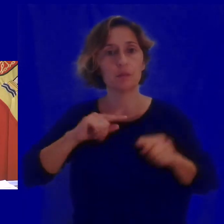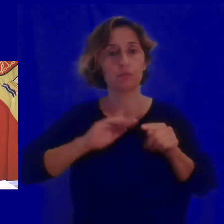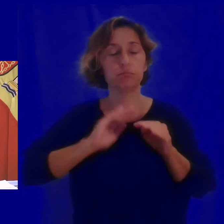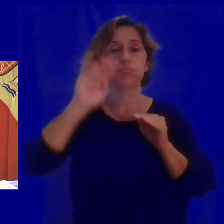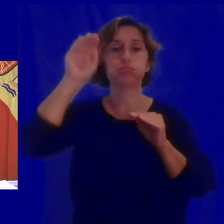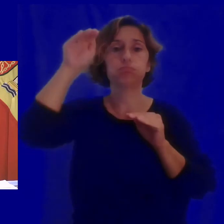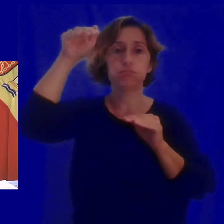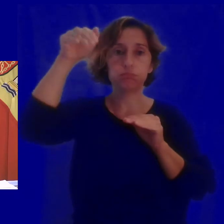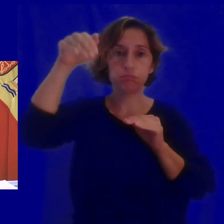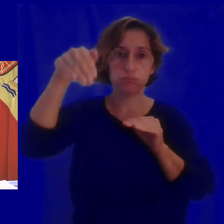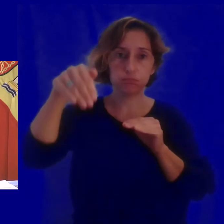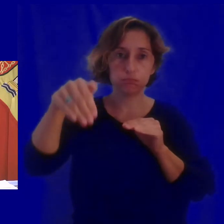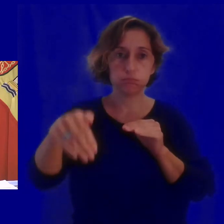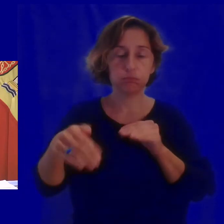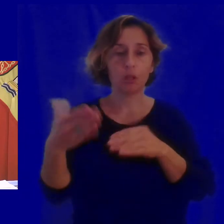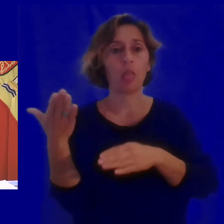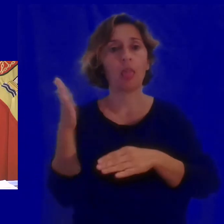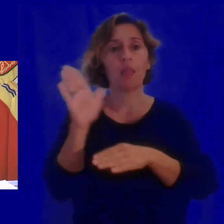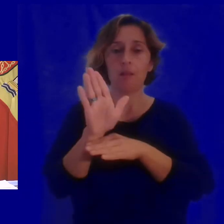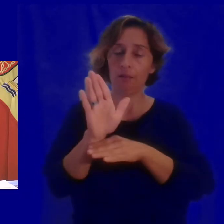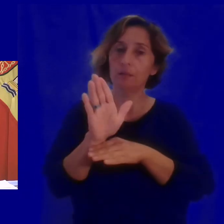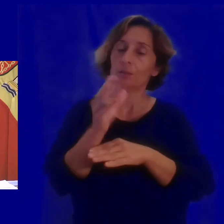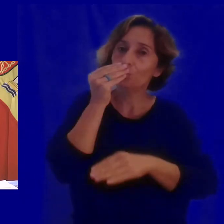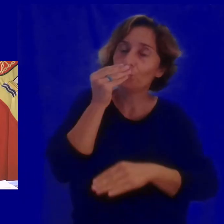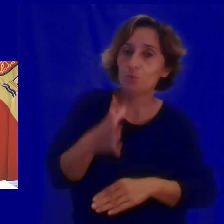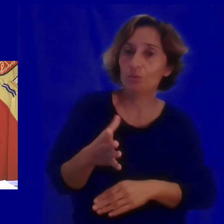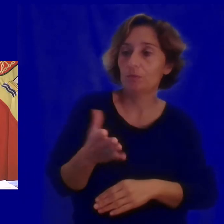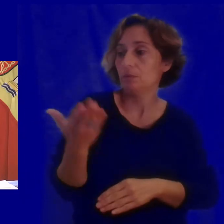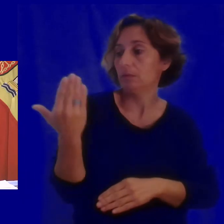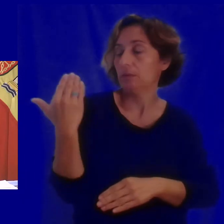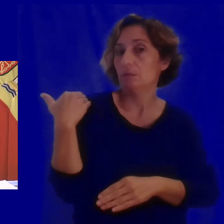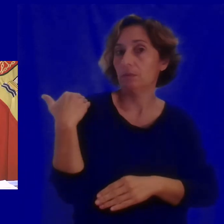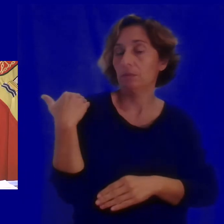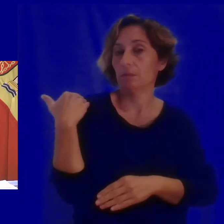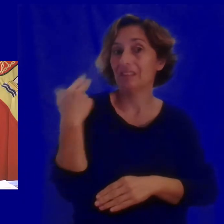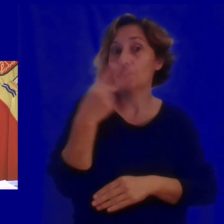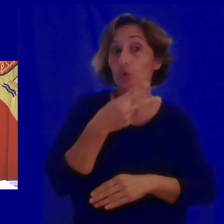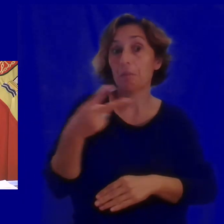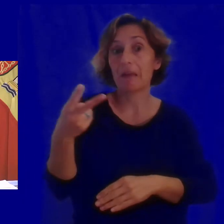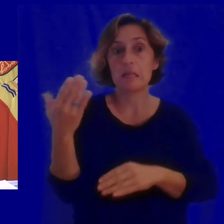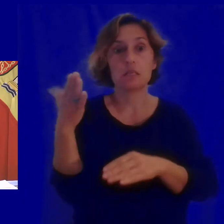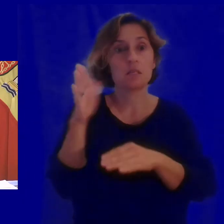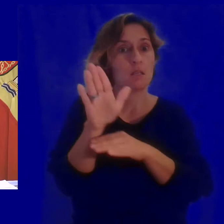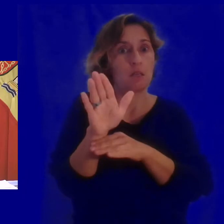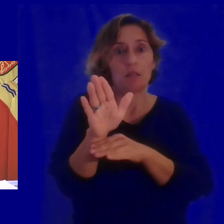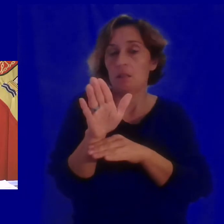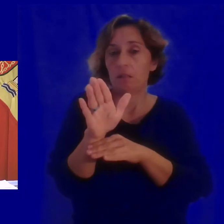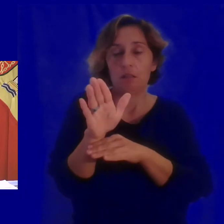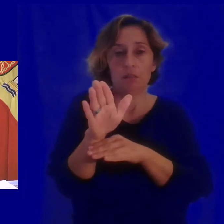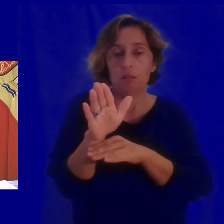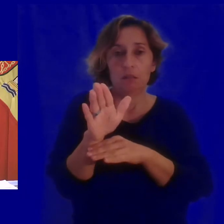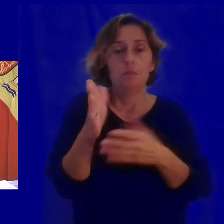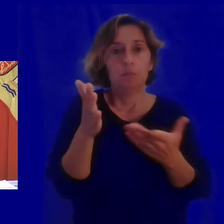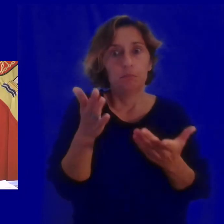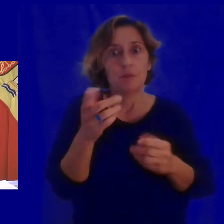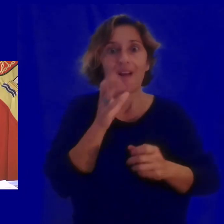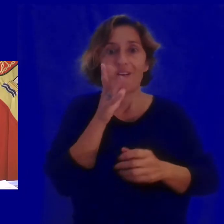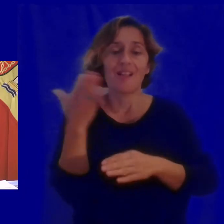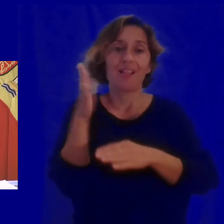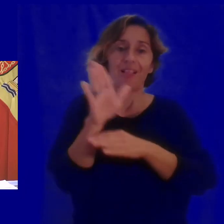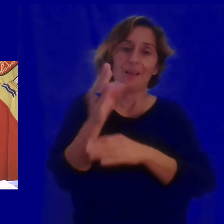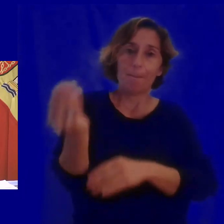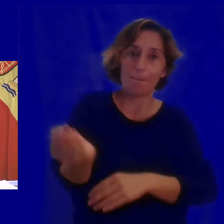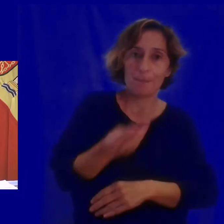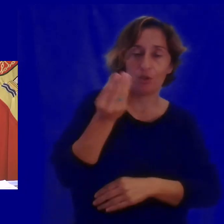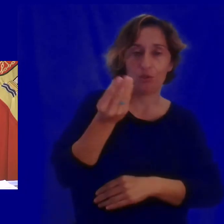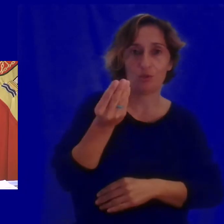de incidencia después de, por ejemplo, la presentación de hace 2 semanas. Pero todavía, como ella